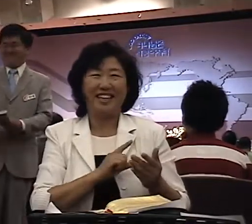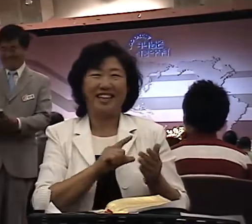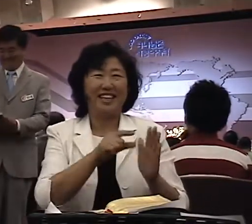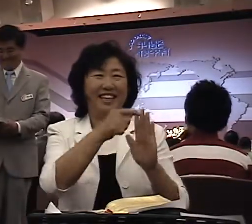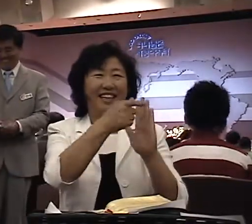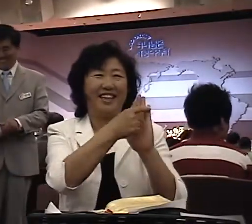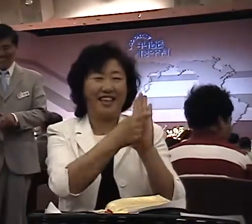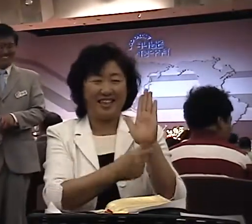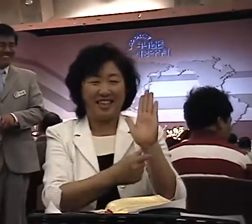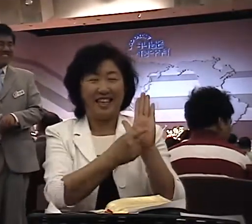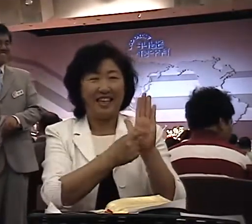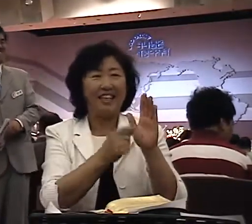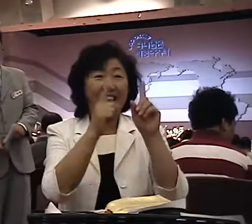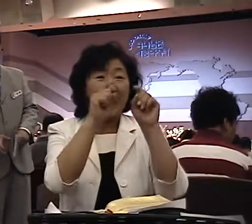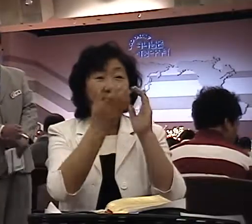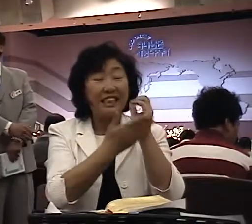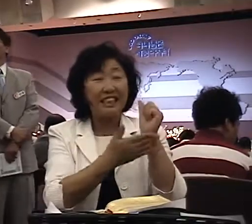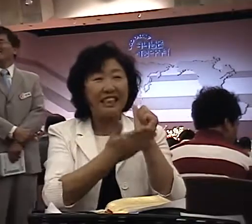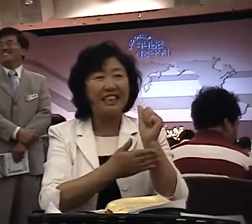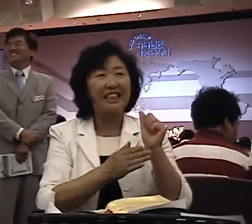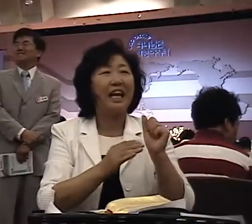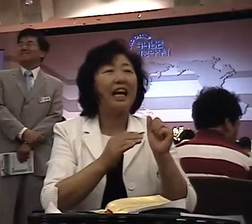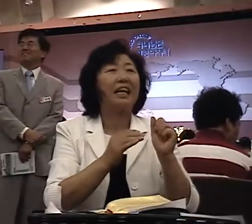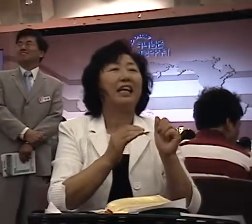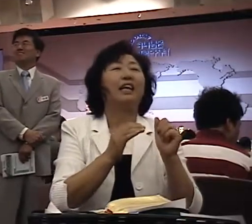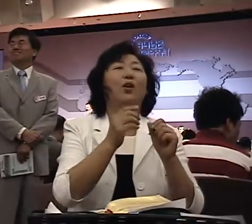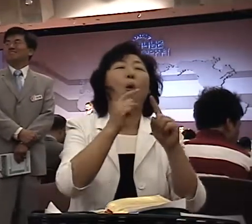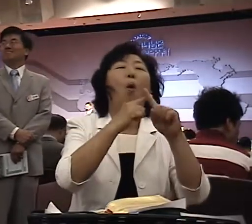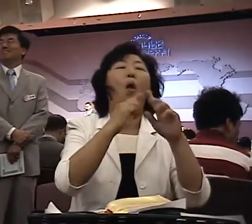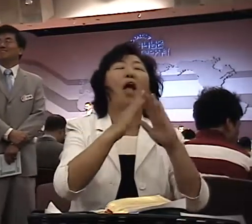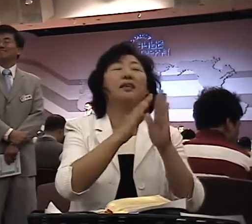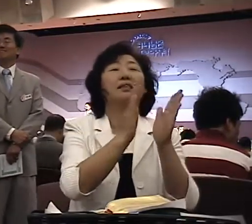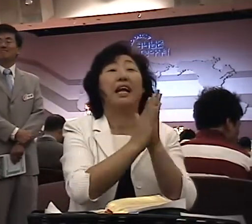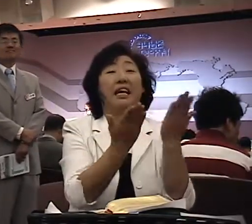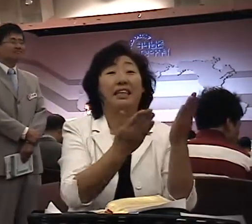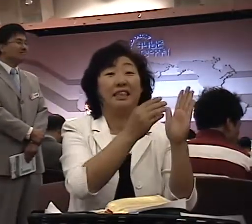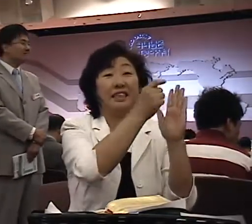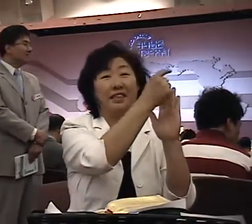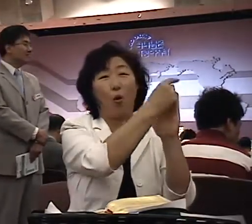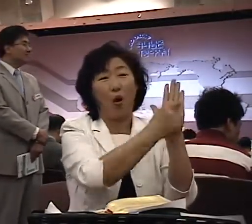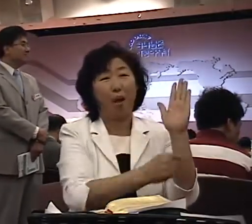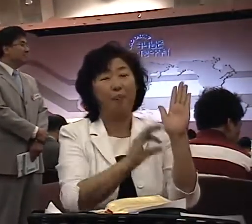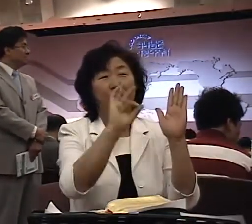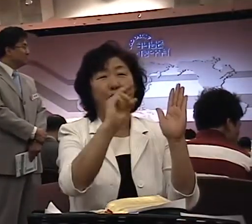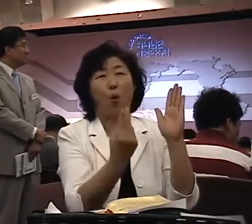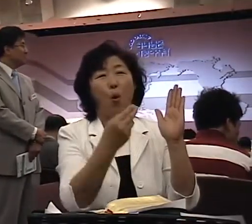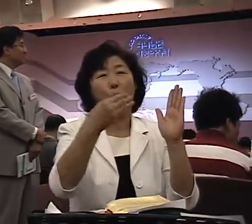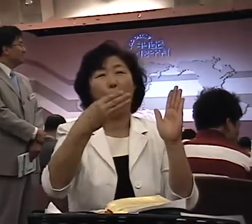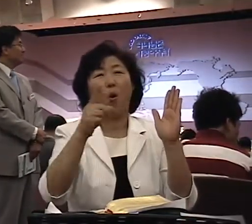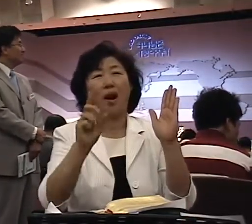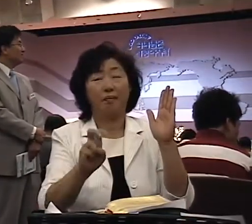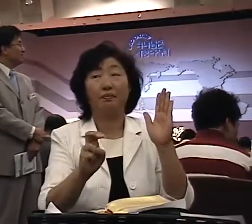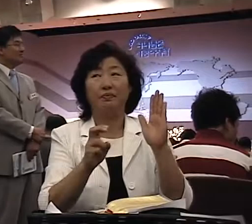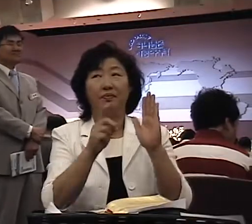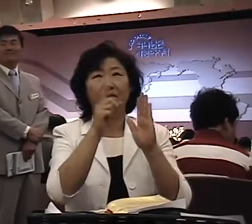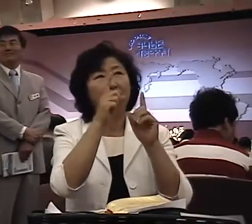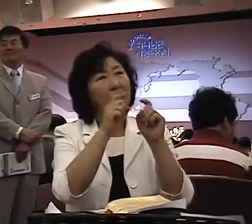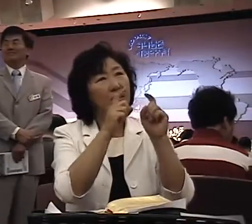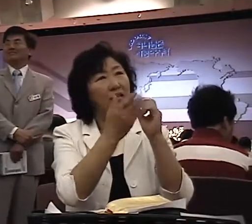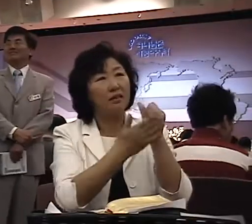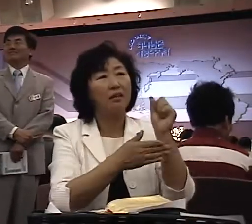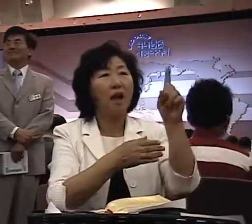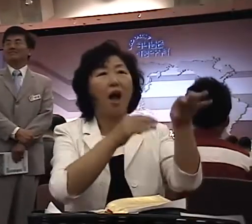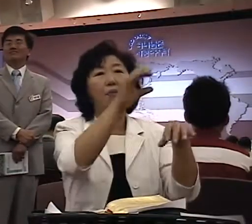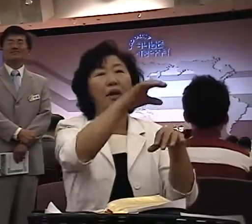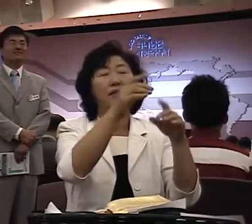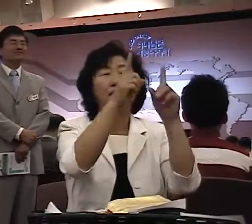자, 보시고 꼭 사진 찍어주시고요. 116호 아니면 청동상 앞에서 사진 찍으실 수가 있습니다.